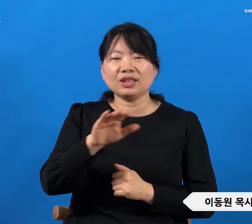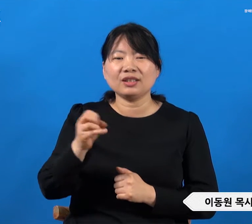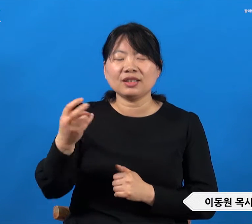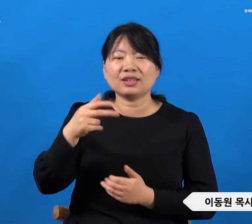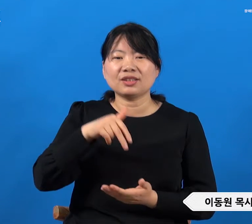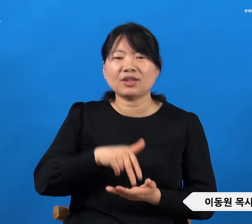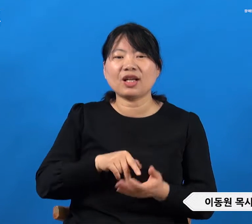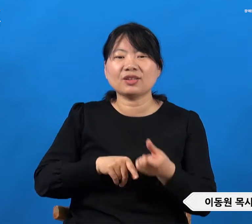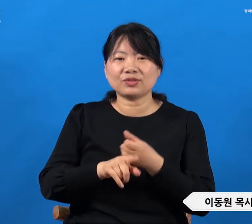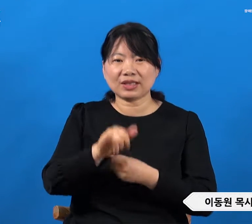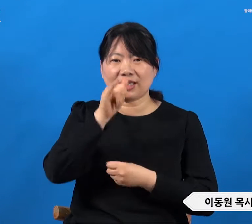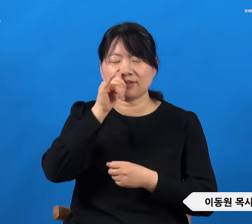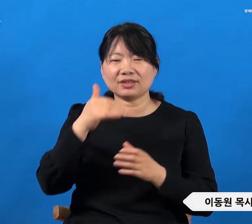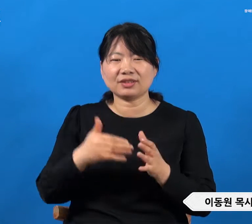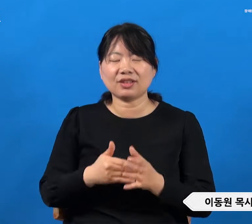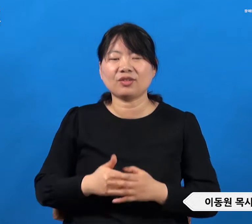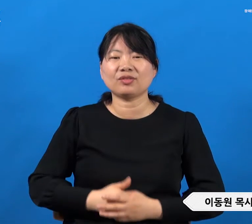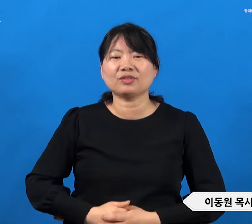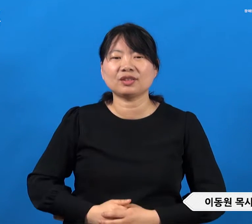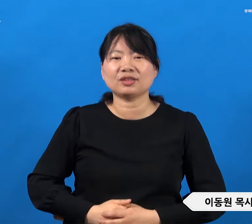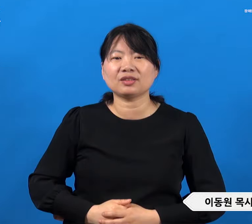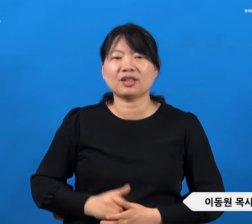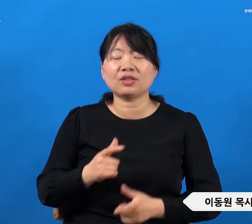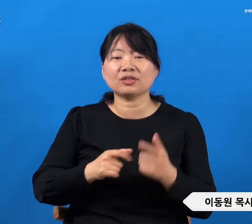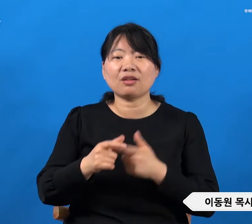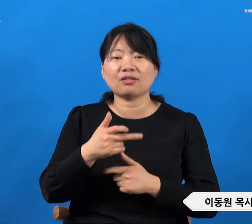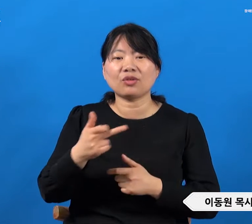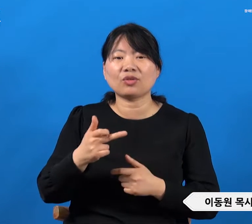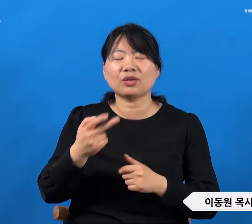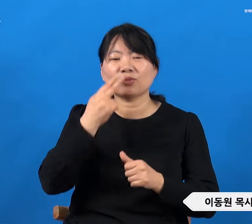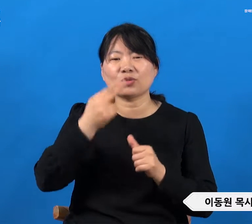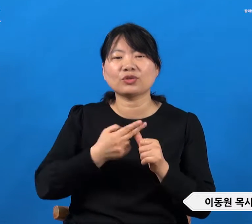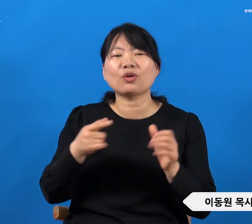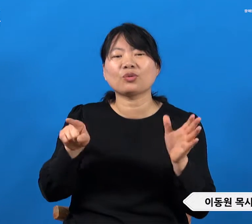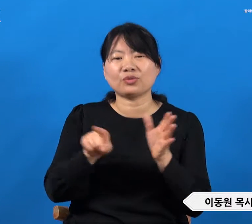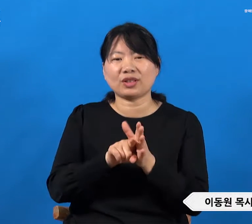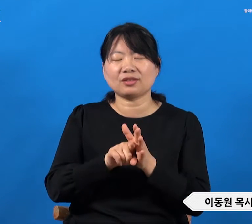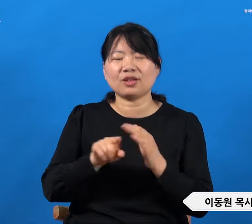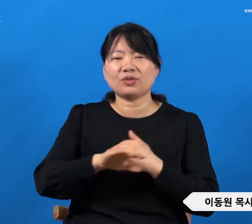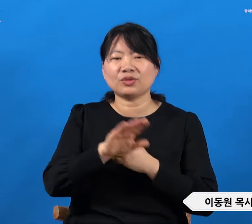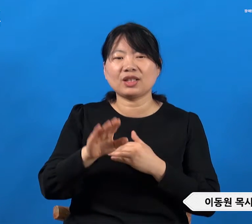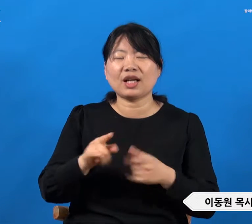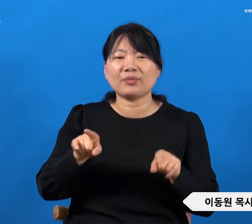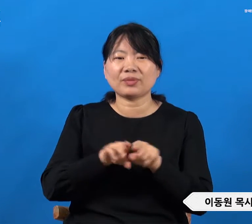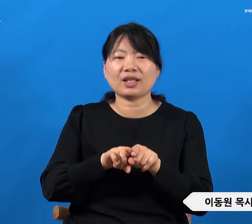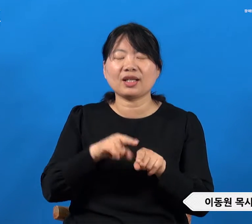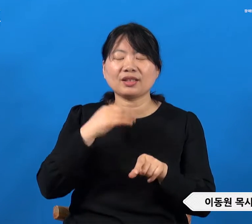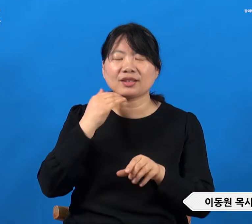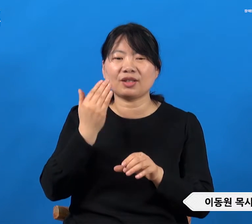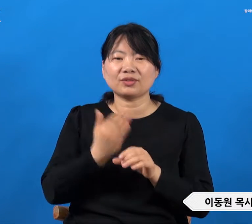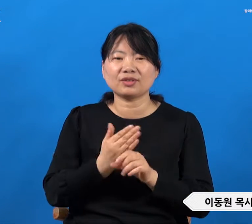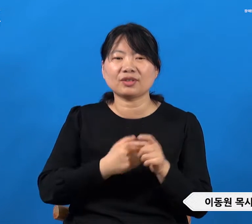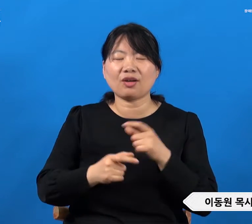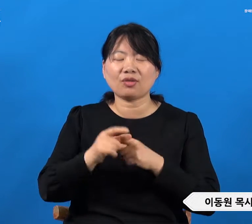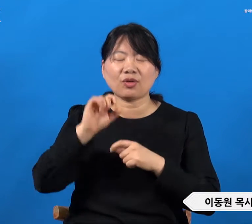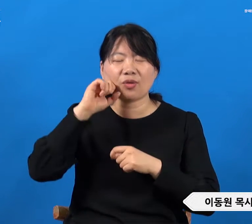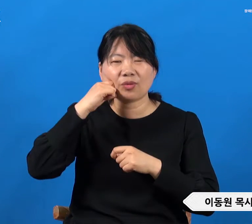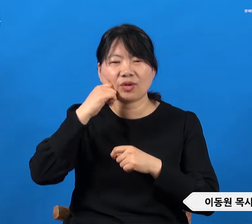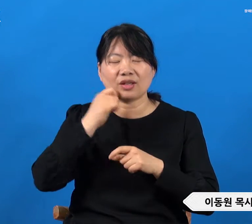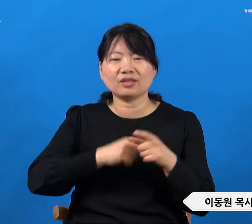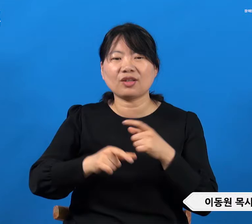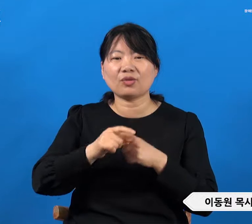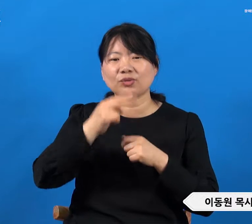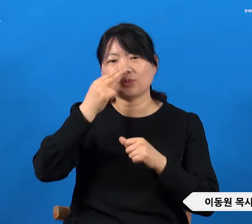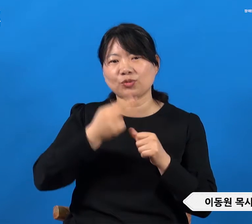다시 일어서야 할 이유가 있습니다. 더 커다란 도전을 위해서. 우리 앞에 기다리고 있는 더 큰 난관, 더